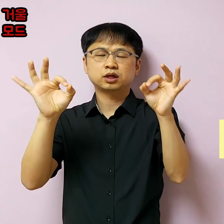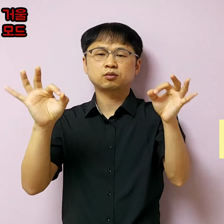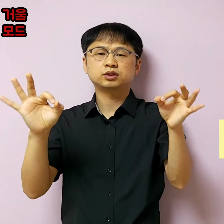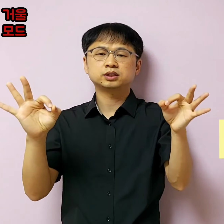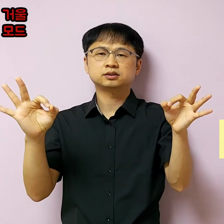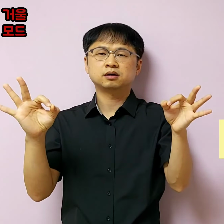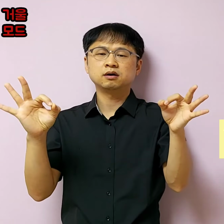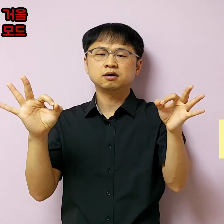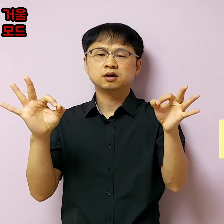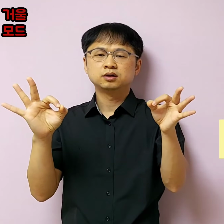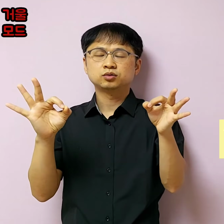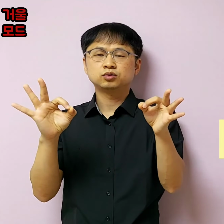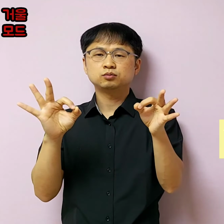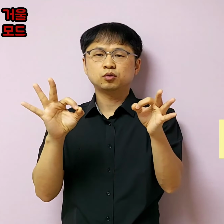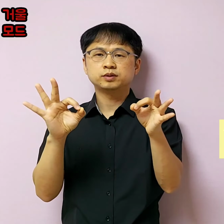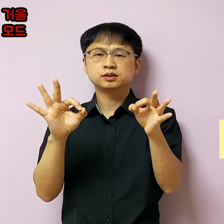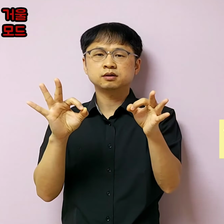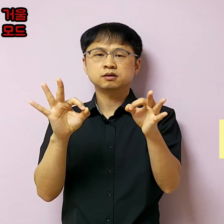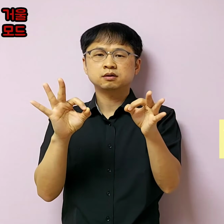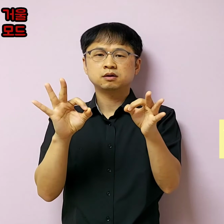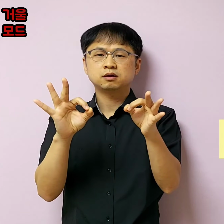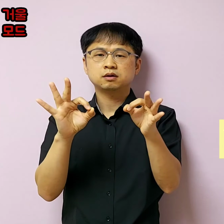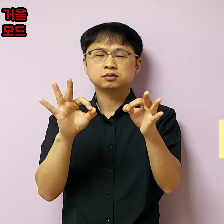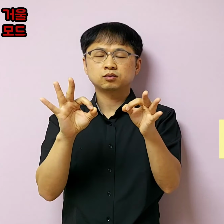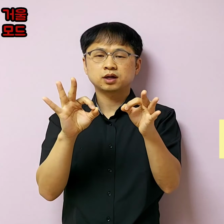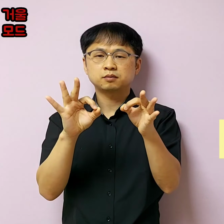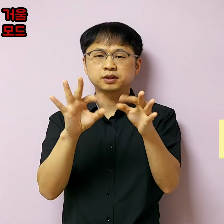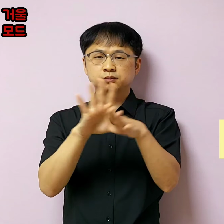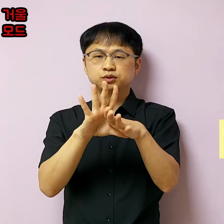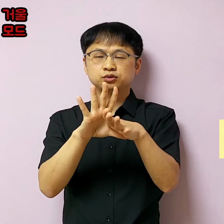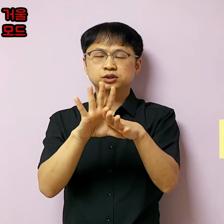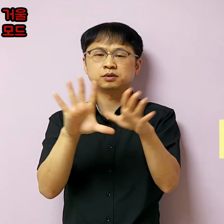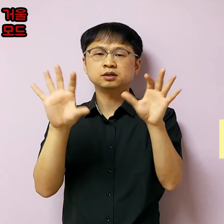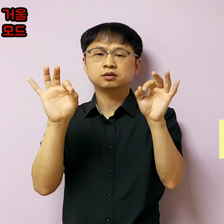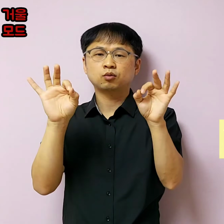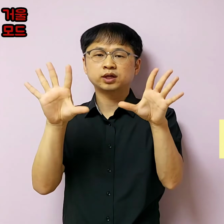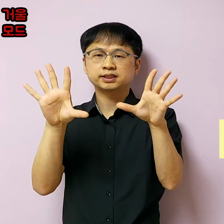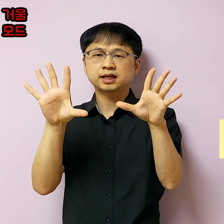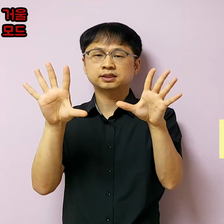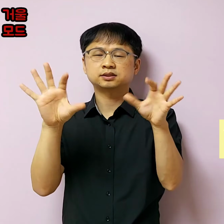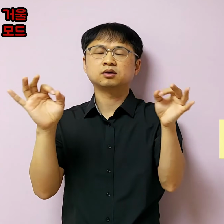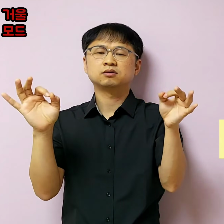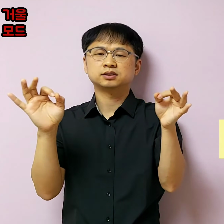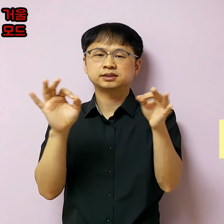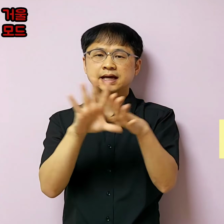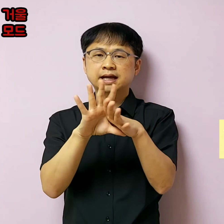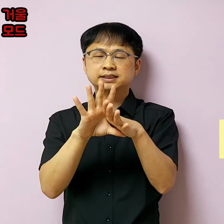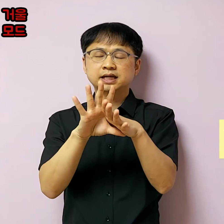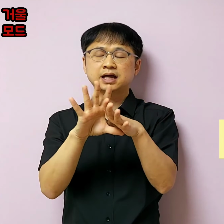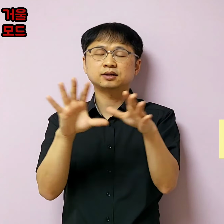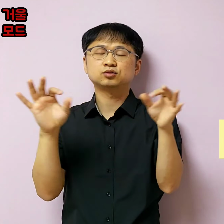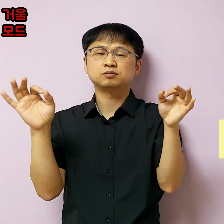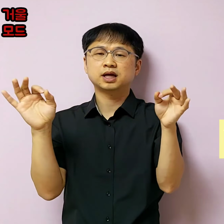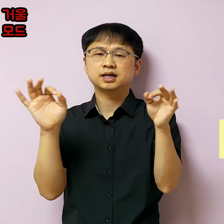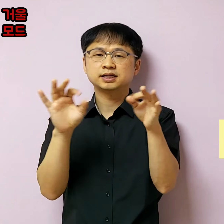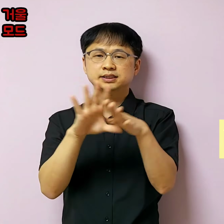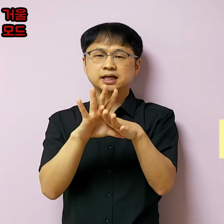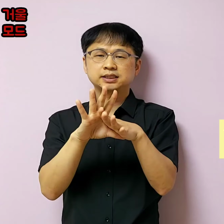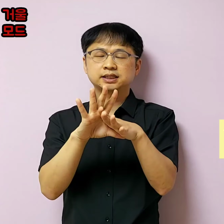둥글게 고리지어서 손을 모으면서 손가락을 펴서 붙여주시면 고리가 사라졌죠. 그래서 사라지다라는 수입니다.